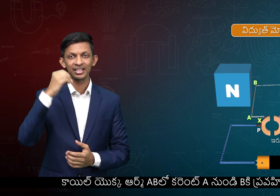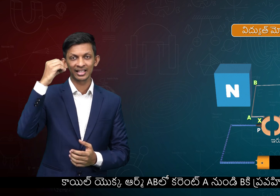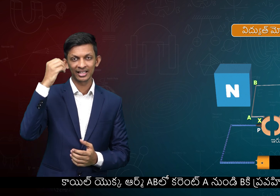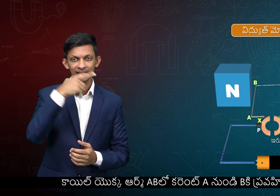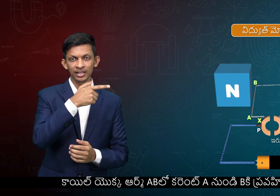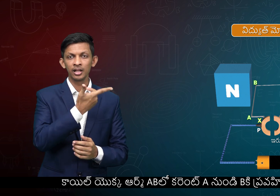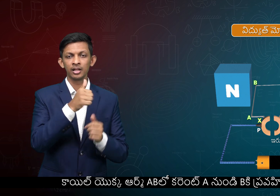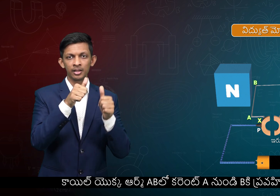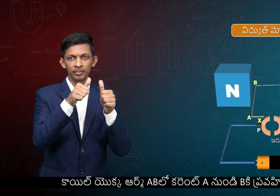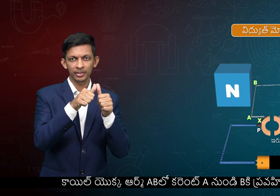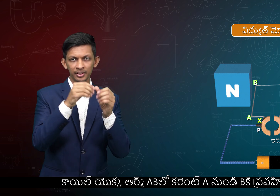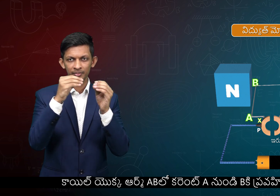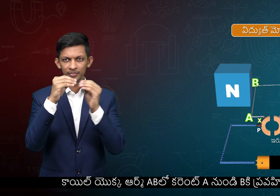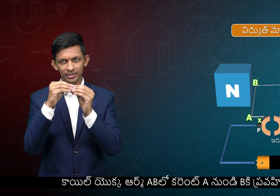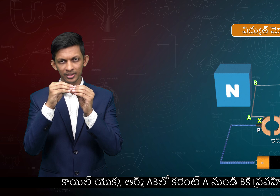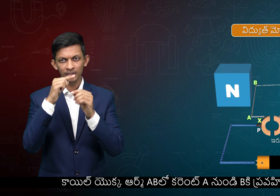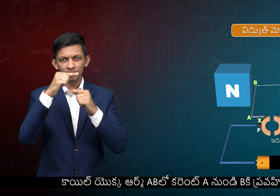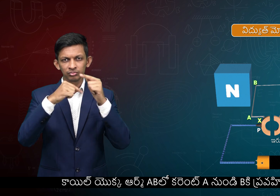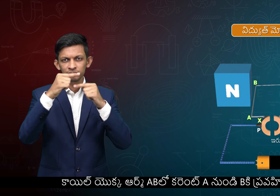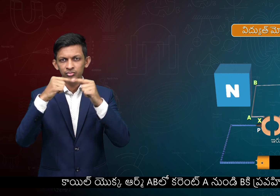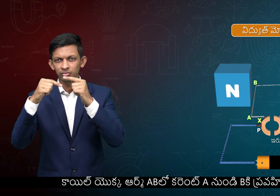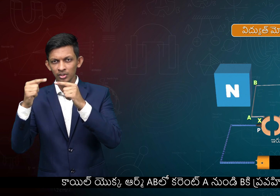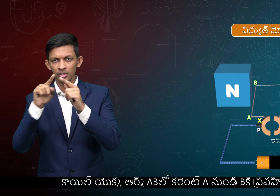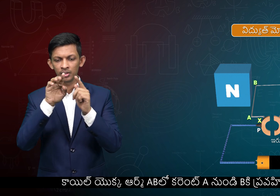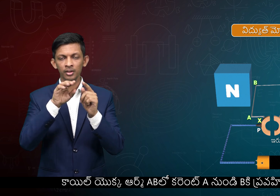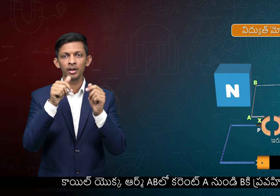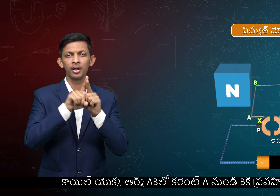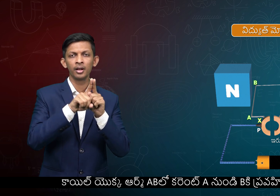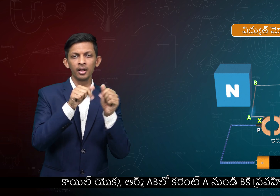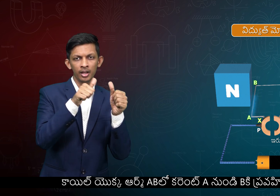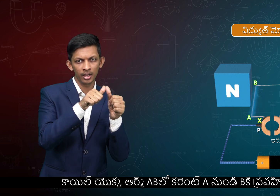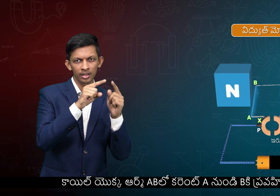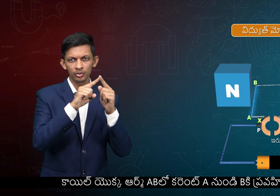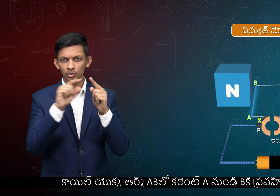కాయిల్ యొక్క ఆర్మ్ ABలో కరెంట్ A నుండి Bకి ప్రవహిస్తుంది.